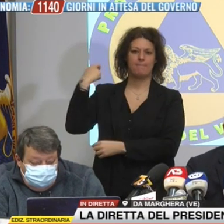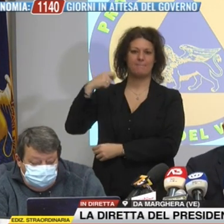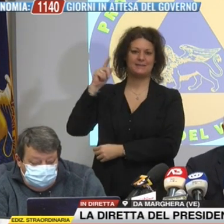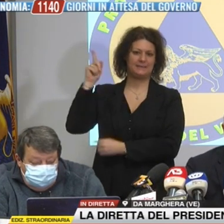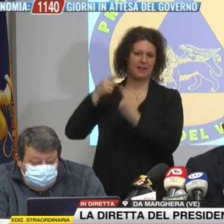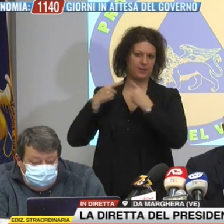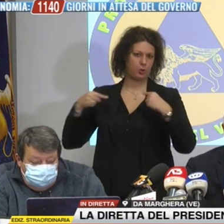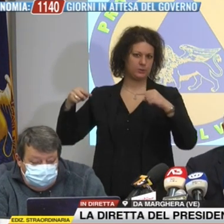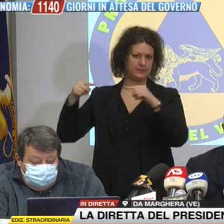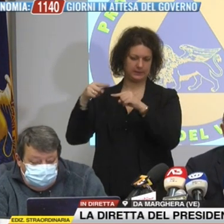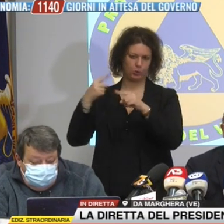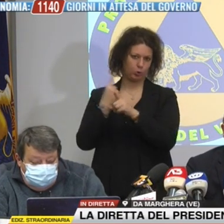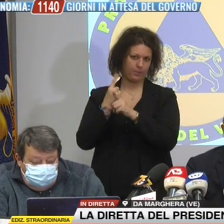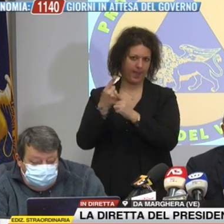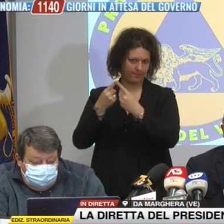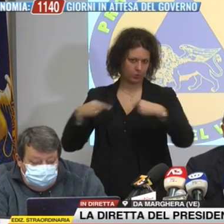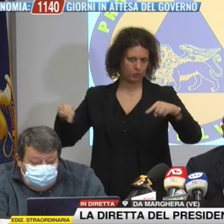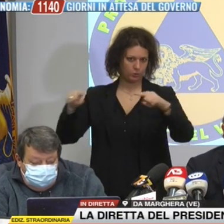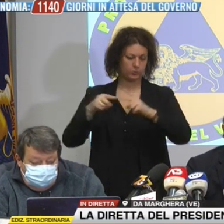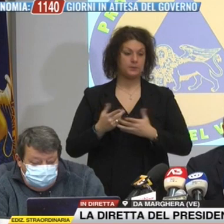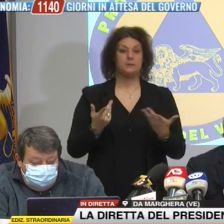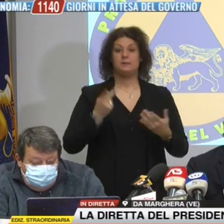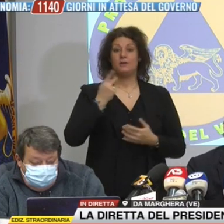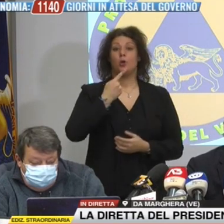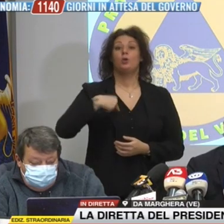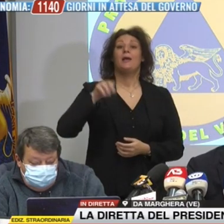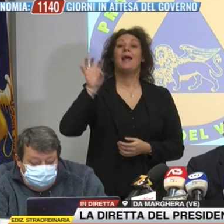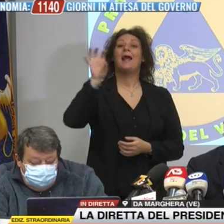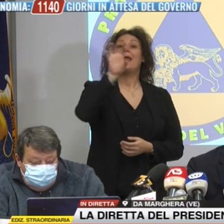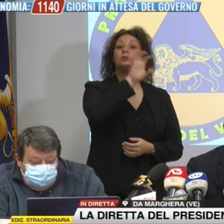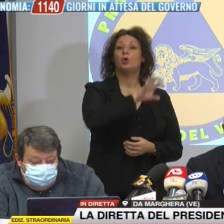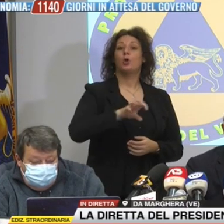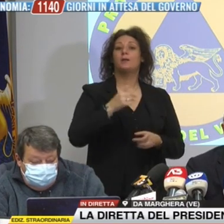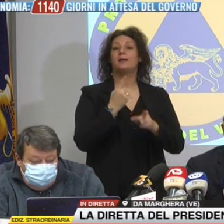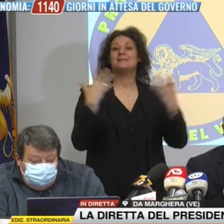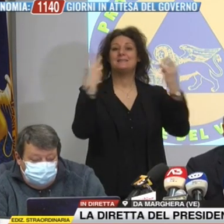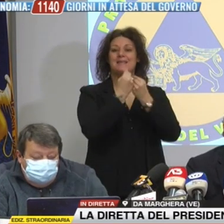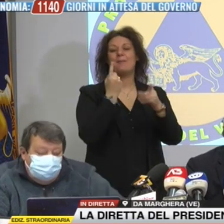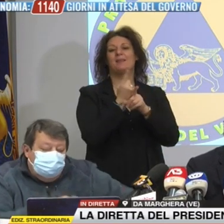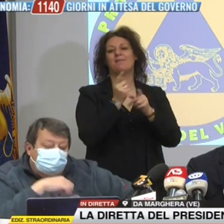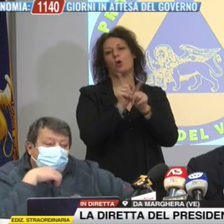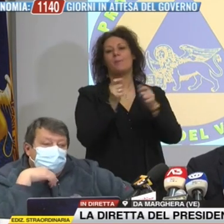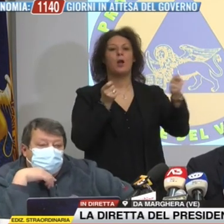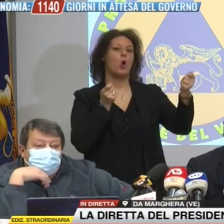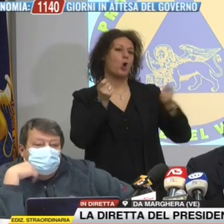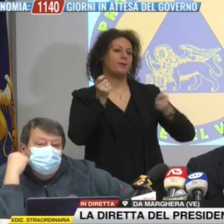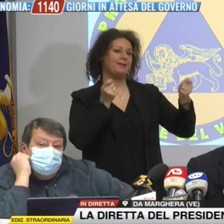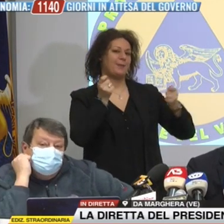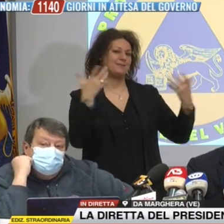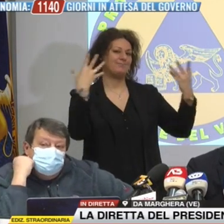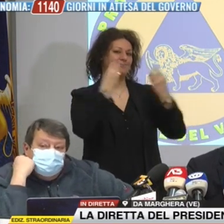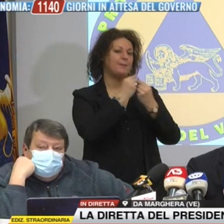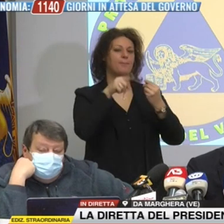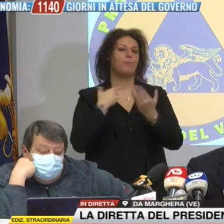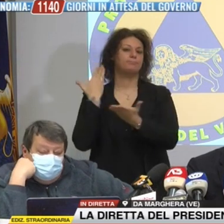Voi capite che comunque noi come Regioni ci dobbiamo coordinare per presentare poi una progettualità e fate,